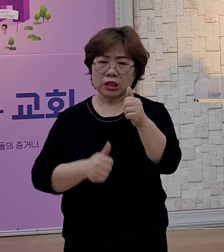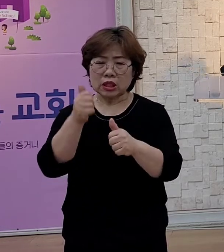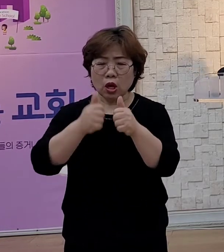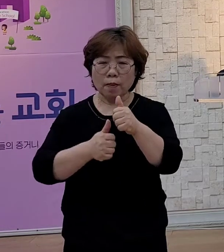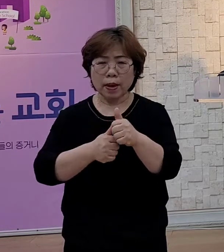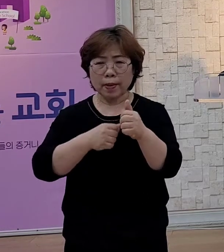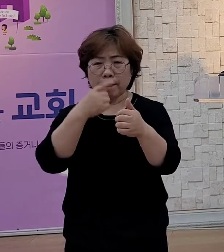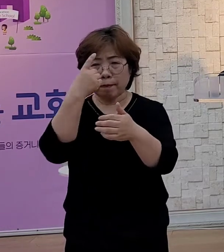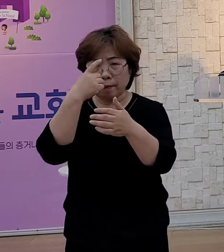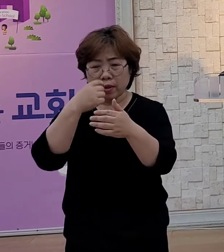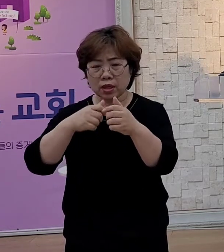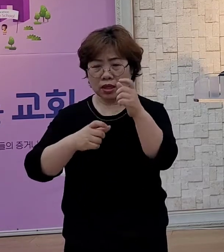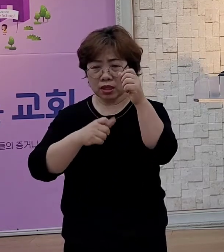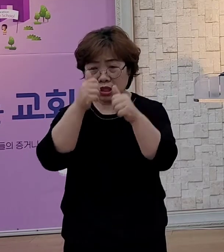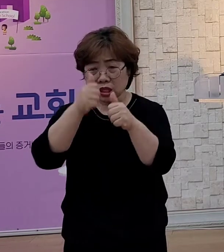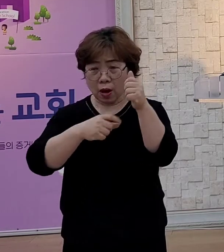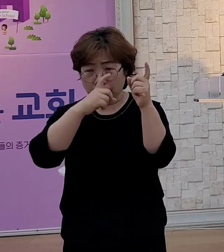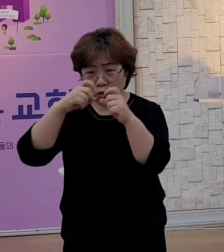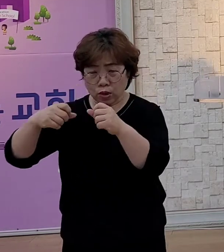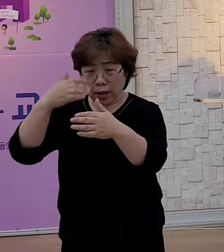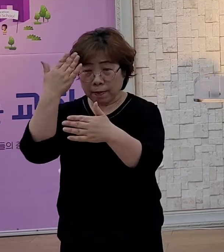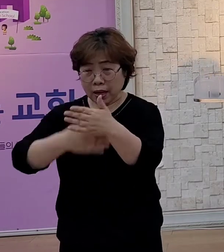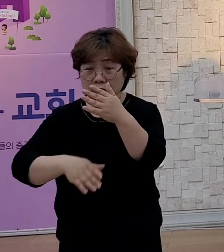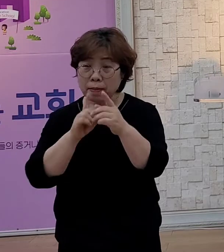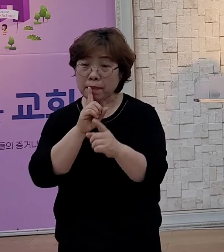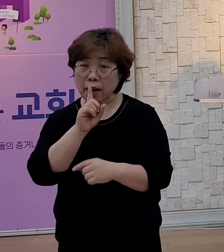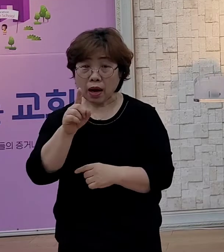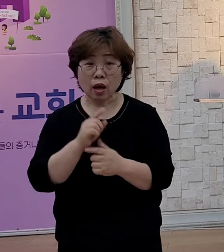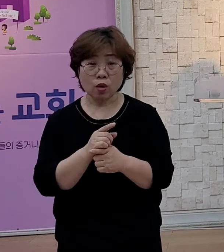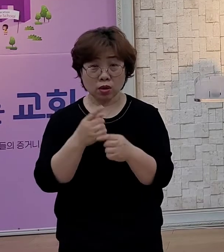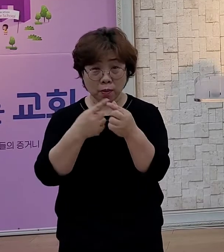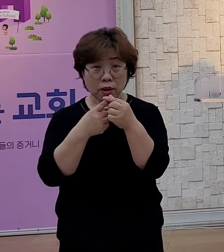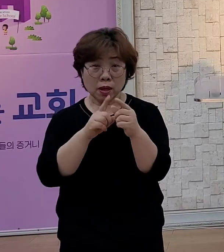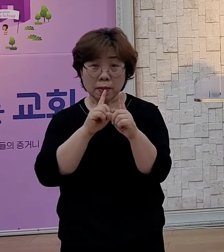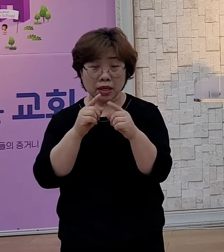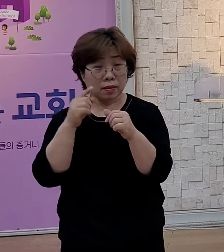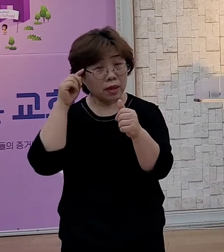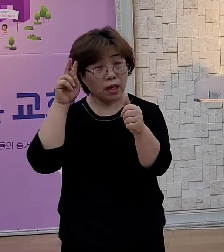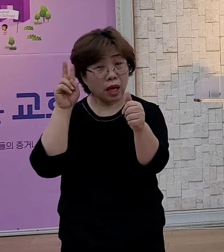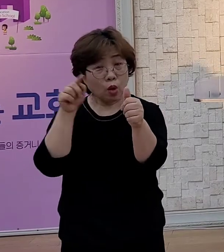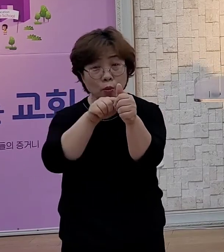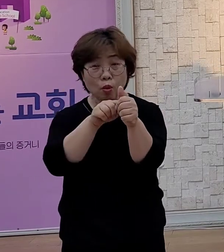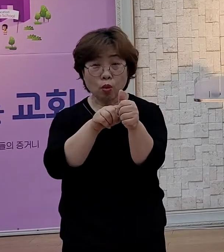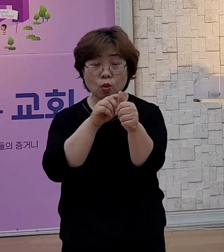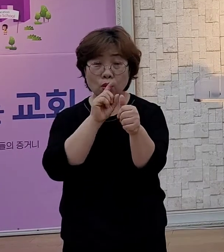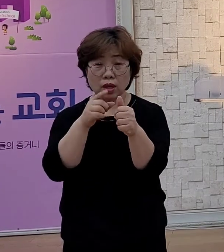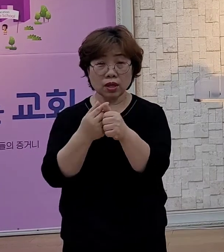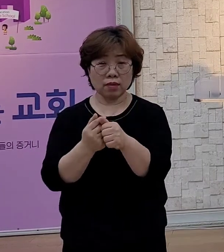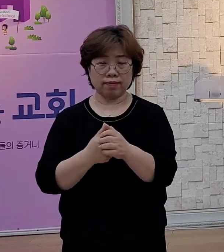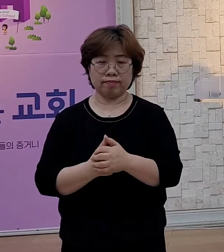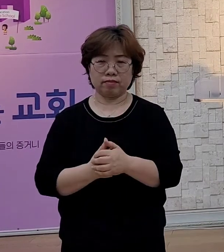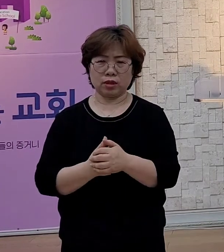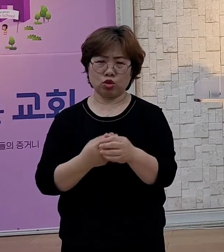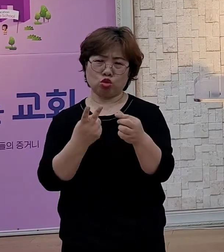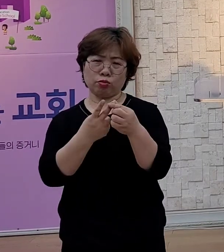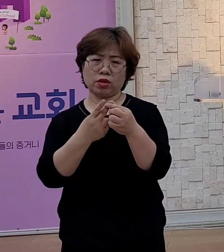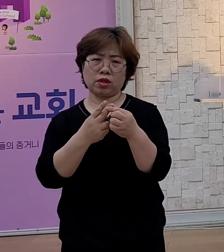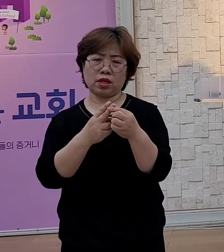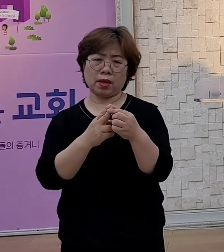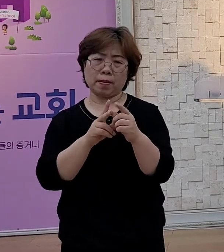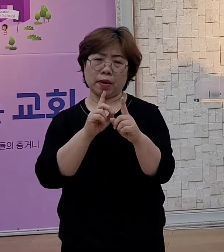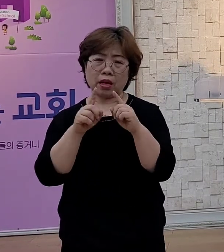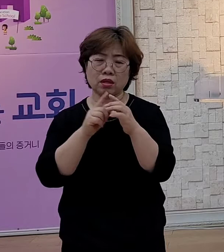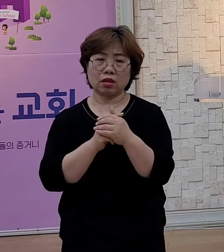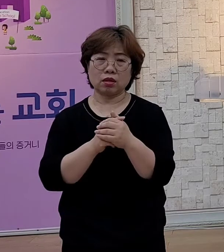오늘 우리에게 주신 말씀. 시험에 들지 않도록 각별히 우리 자신이 주의해야 된다. 두